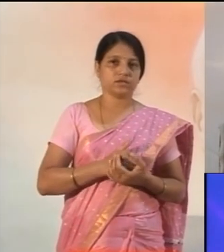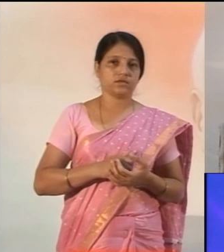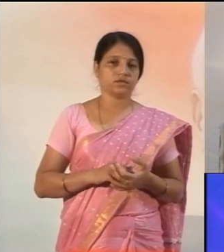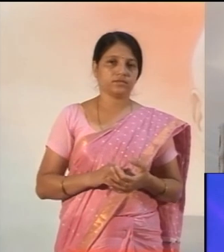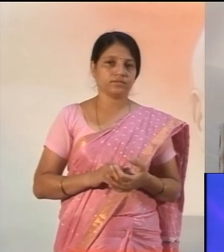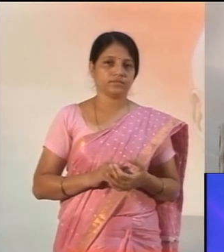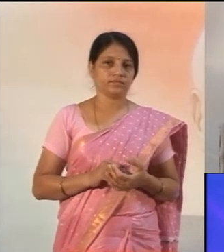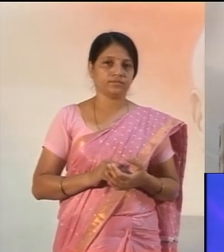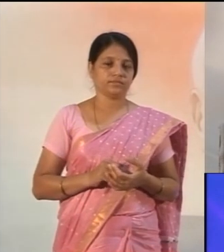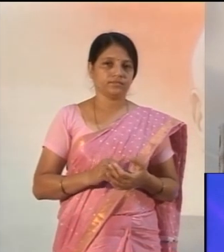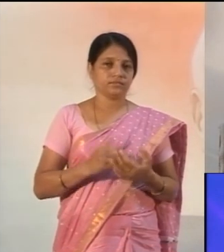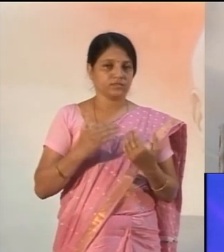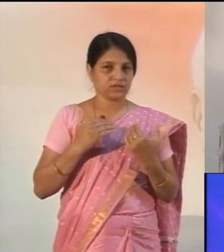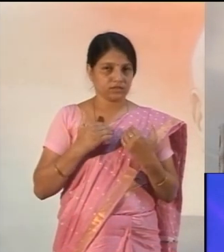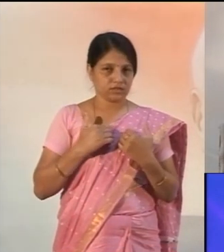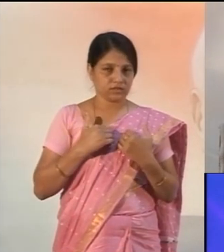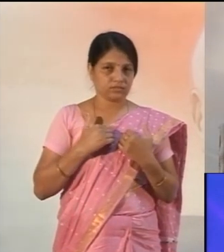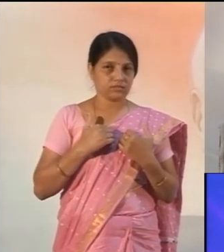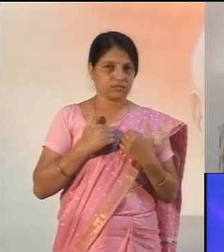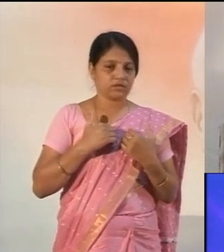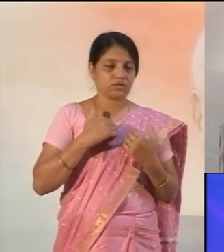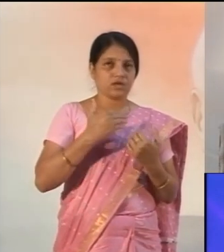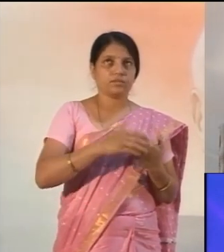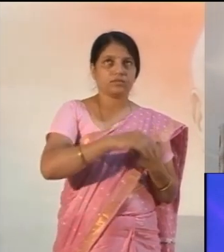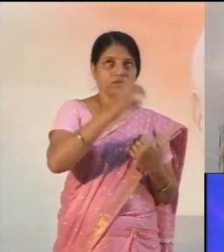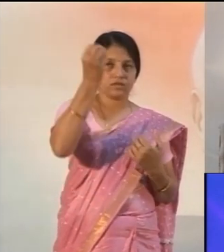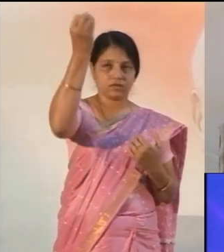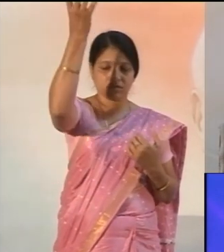कि हम अपनी दिनचर्या को